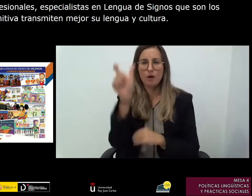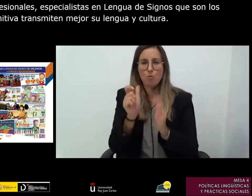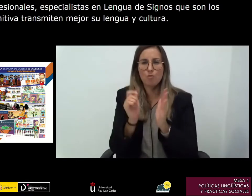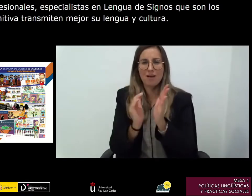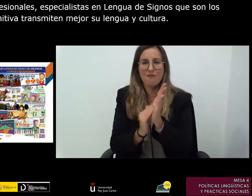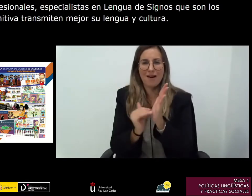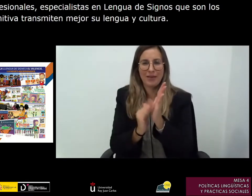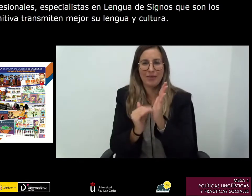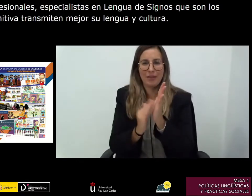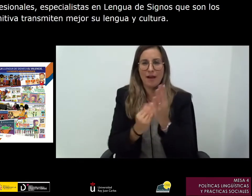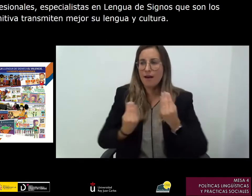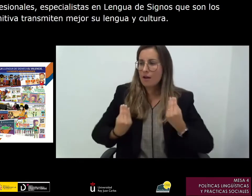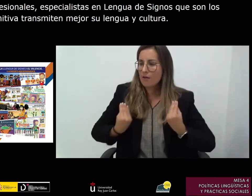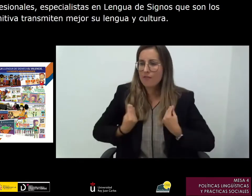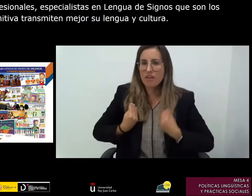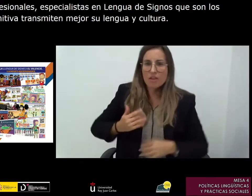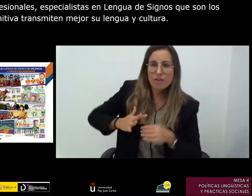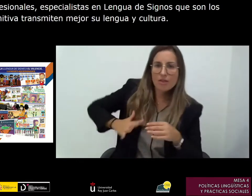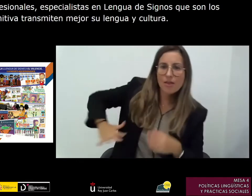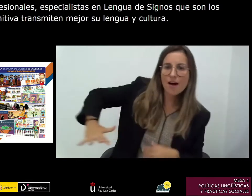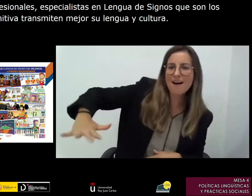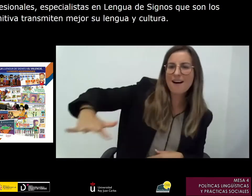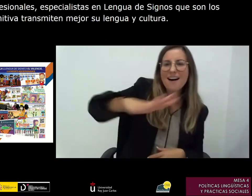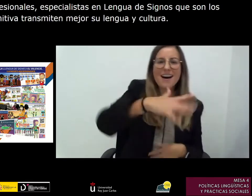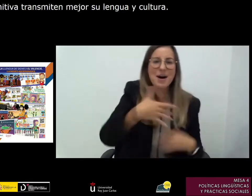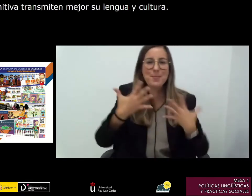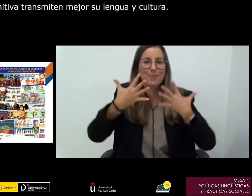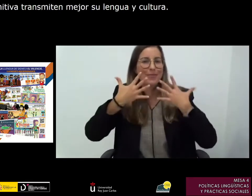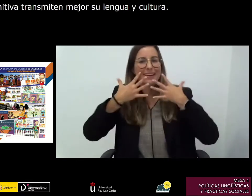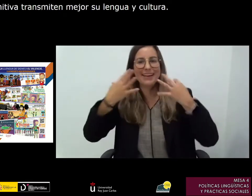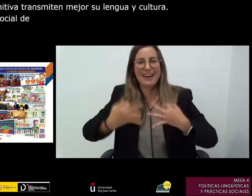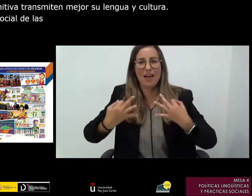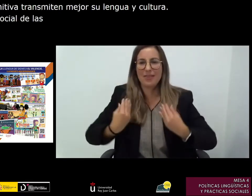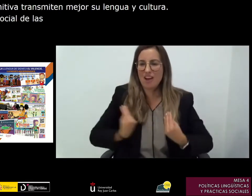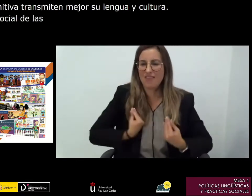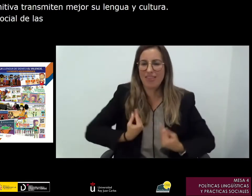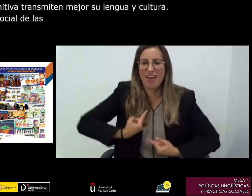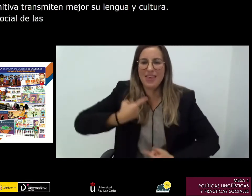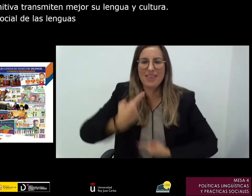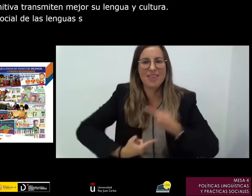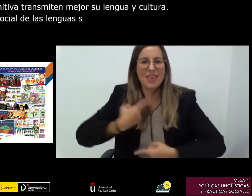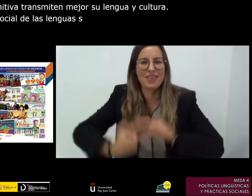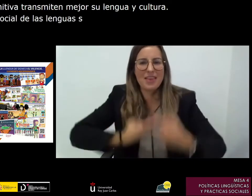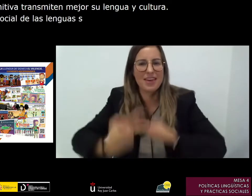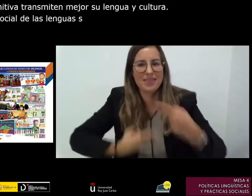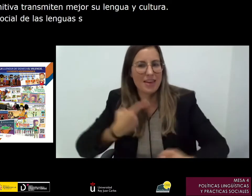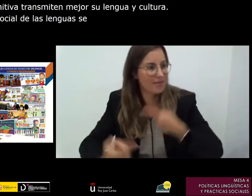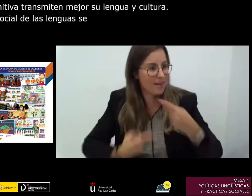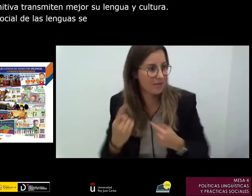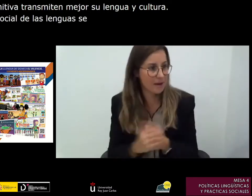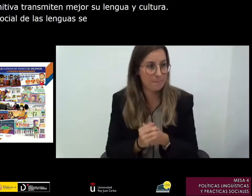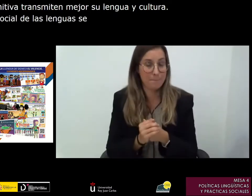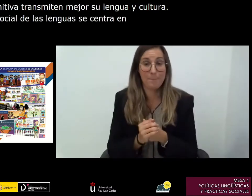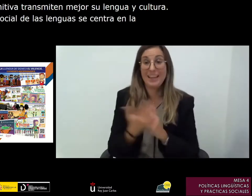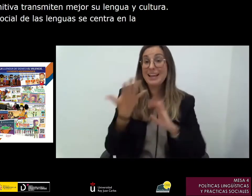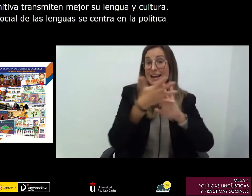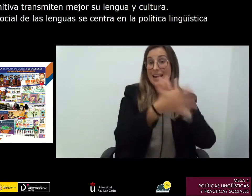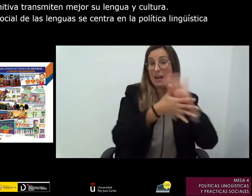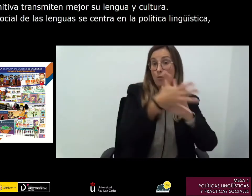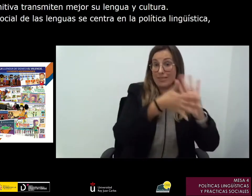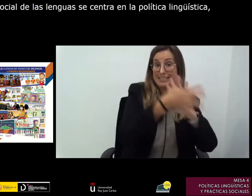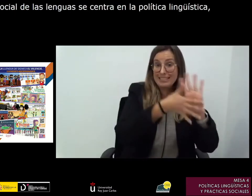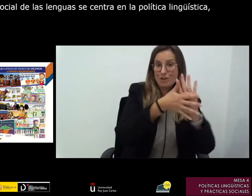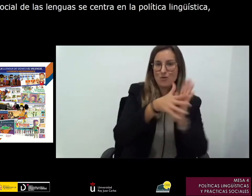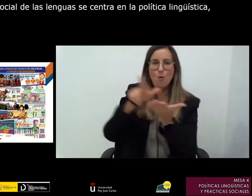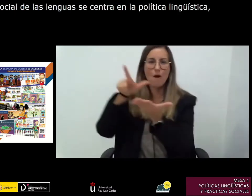El Consell Social de les Llengües se centra en la política lingüística, pero la realidad que vivimos en la Comunidad Valenciana, nuestra vida diaria,